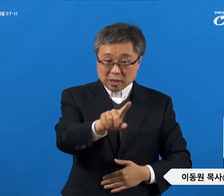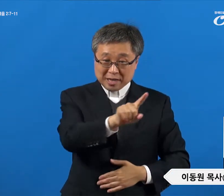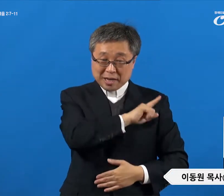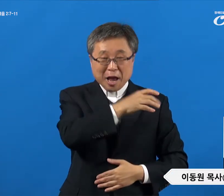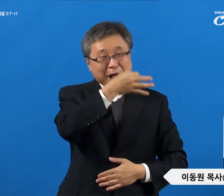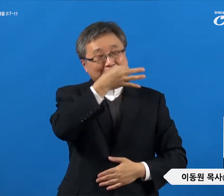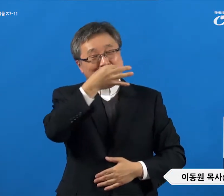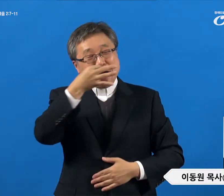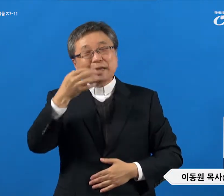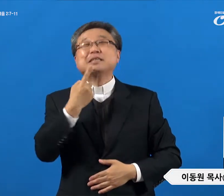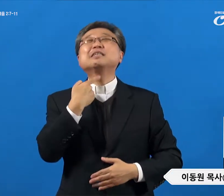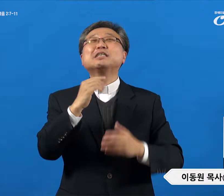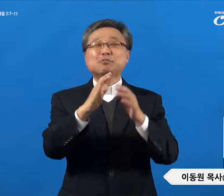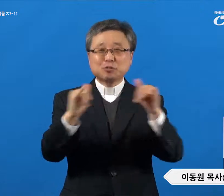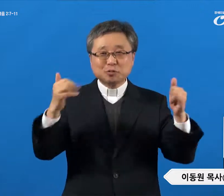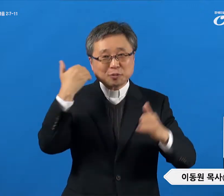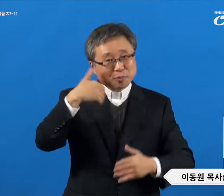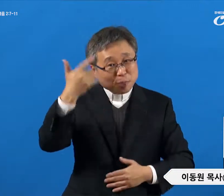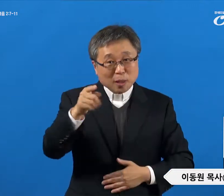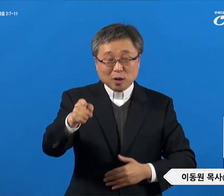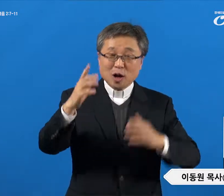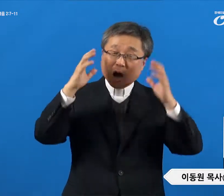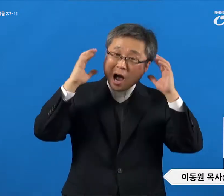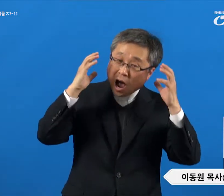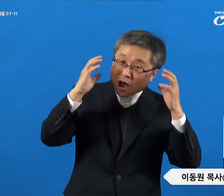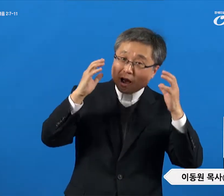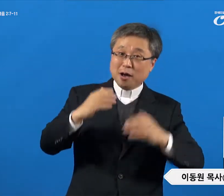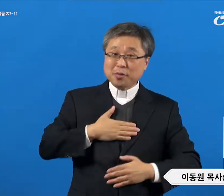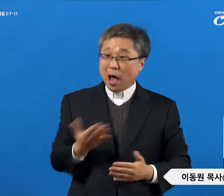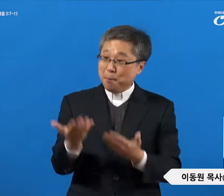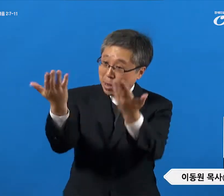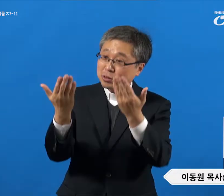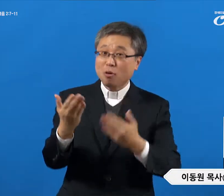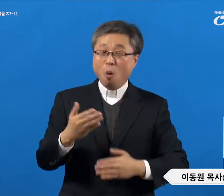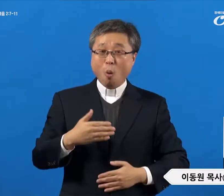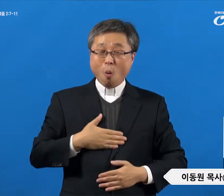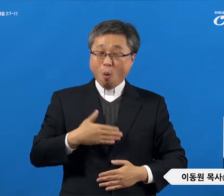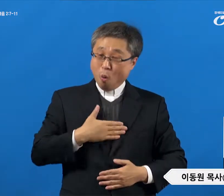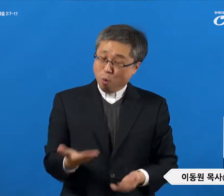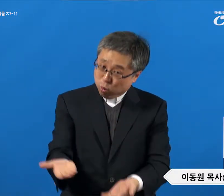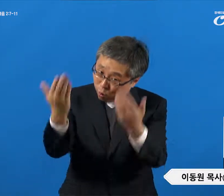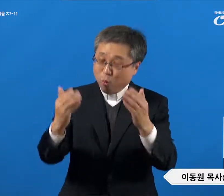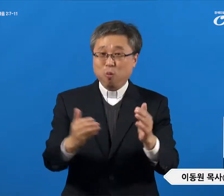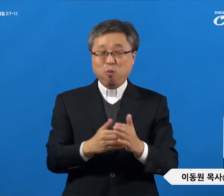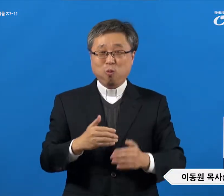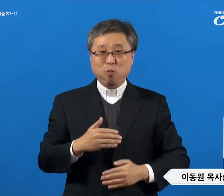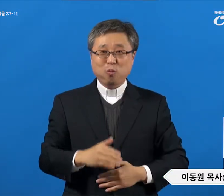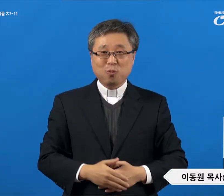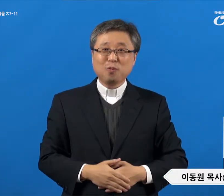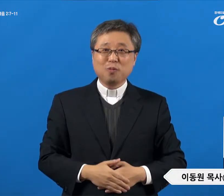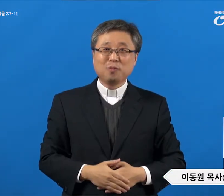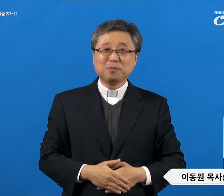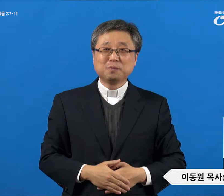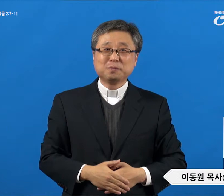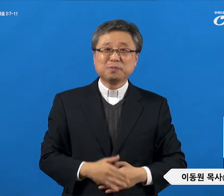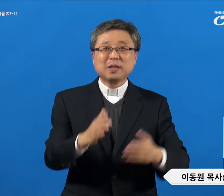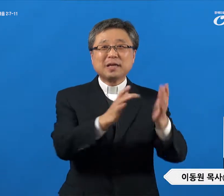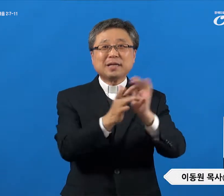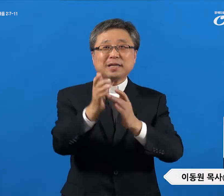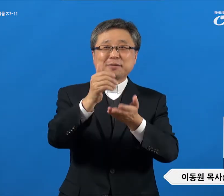신났던 사람은 누굴까요? 그 아이. 내가 바친 거야. 내가 바친 거야. 예수님 빙그레 웃으셨을